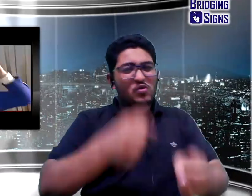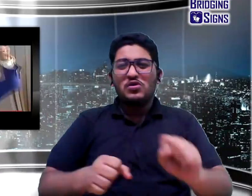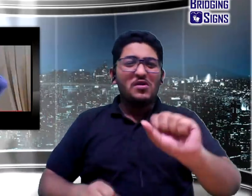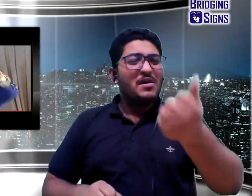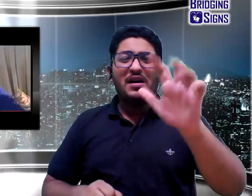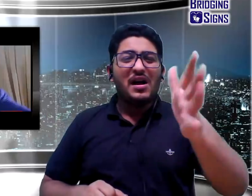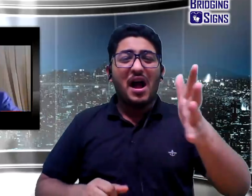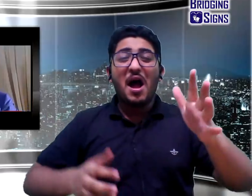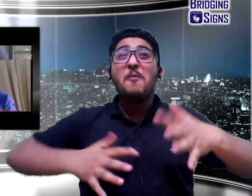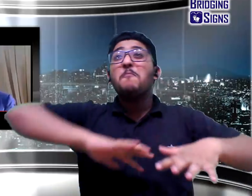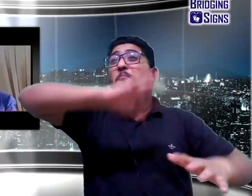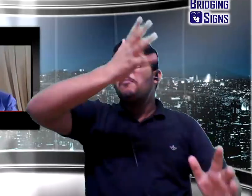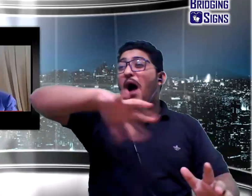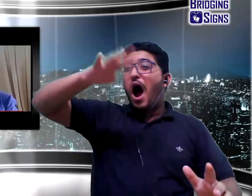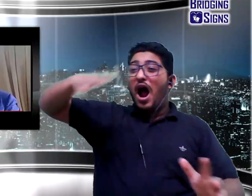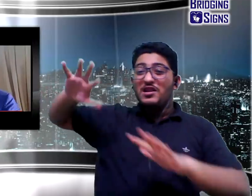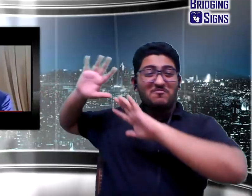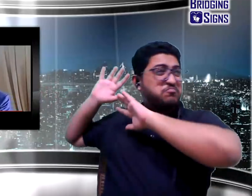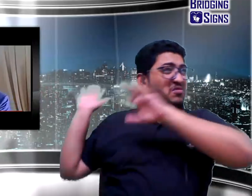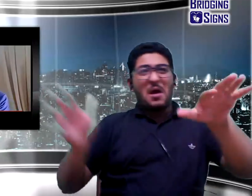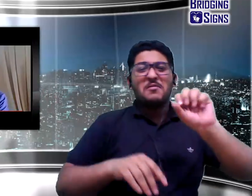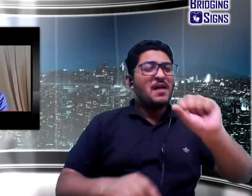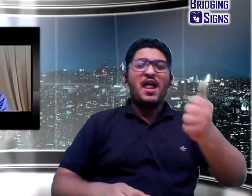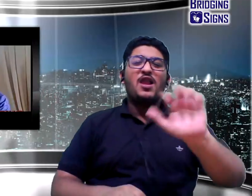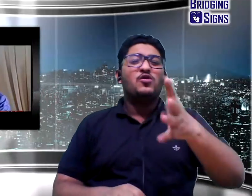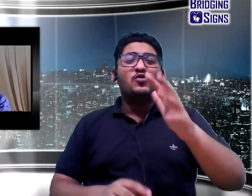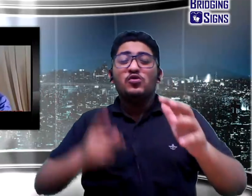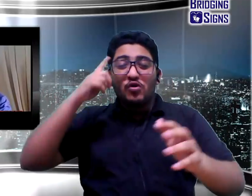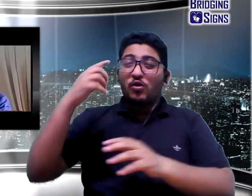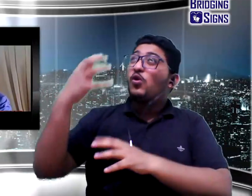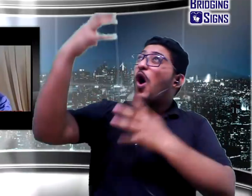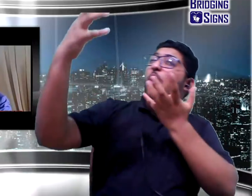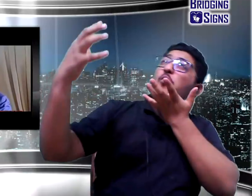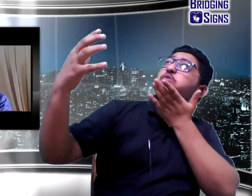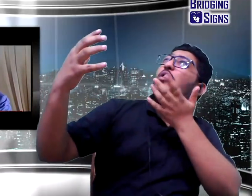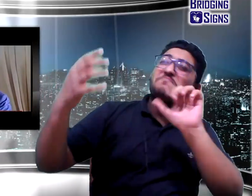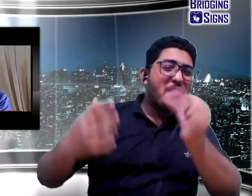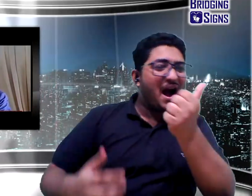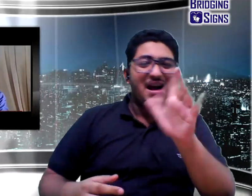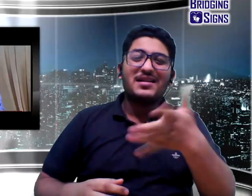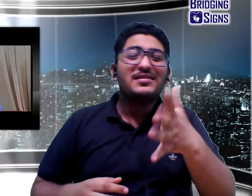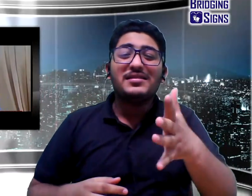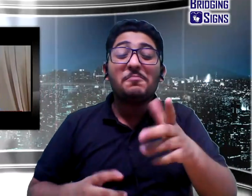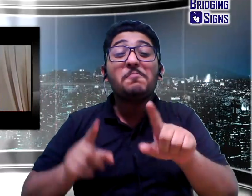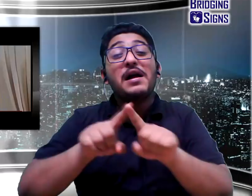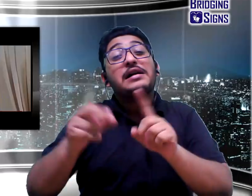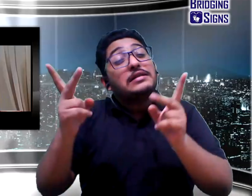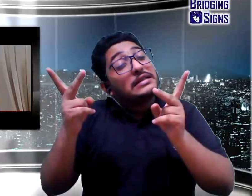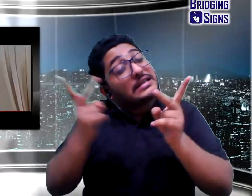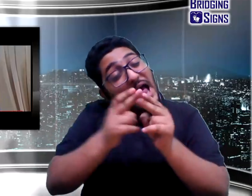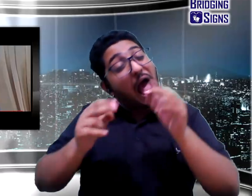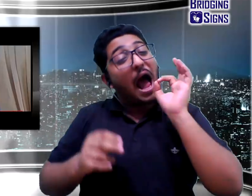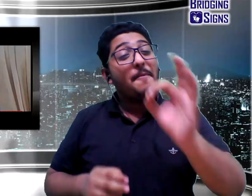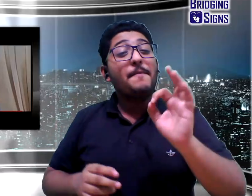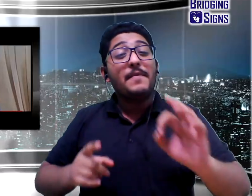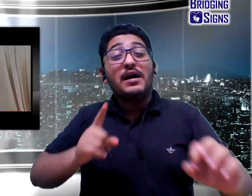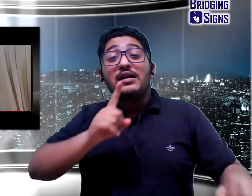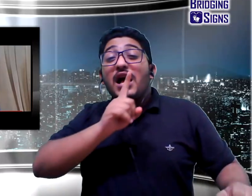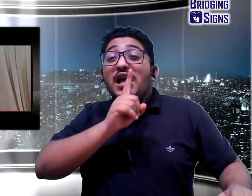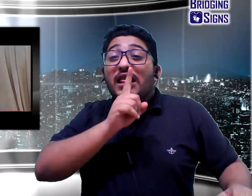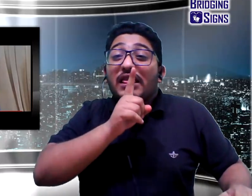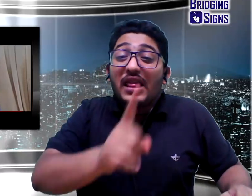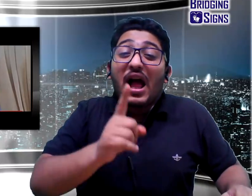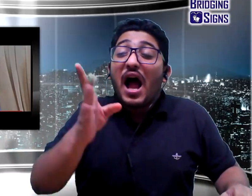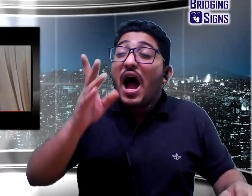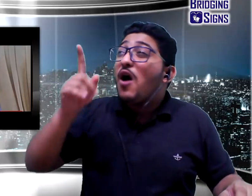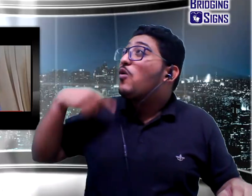ਸਕਦਾ, ਪਰਬਤ ਹਿਮਾਲੇ ਜਿੱਦਾਂ ਕੋਈ ਹਿਲਾ ਨਹੀਂ ਸਕਦਾ, ਸੂਰਜ ਨੂੰ ਫੂਕਾ ਮਾਰ ਬੁਝਾ ਨਹੀਂ ਸਕਦਾ, ਉਸੇ ਤਰ੍ਹਾਂ ਸੱਚ